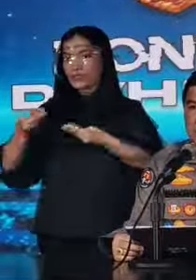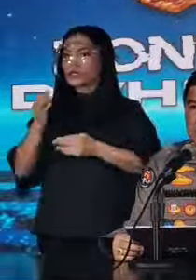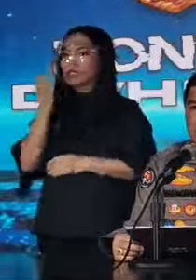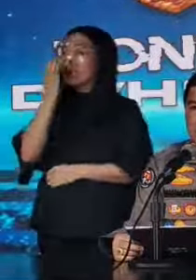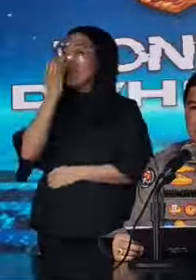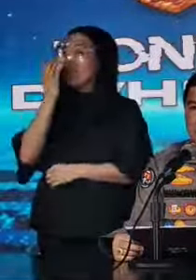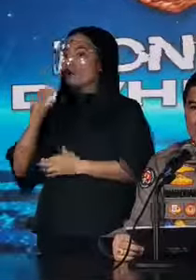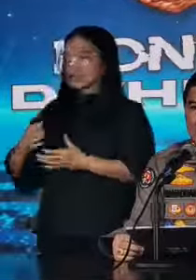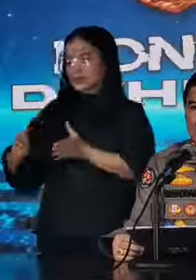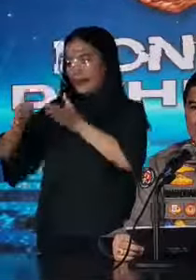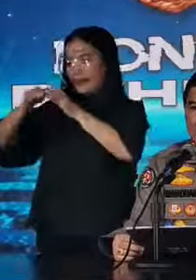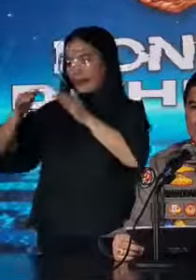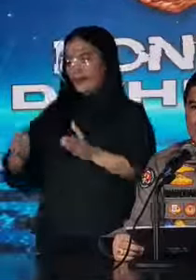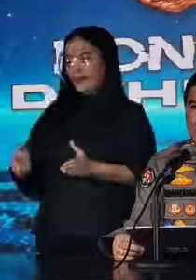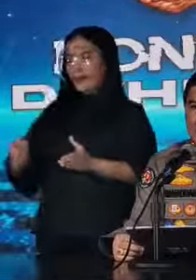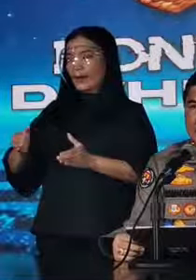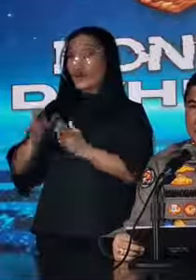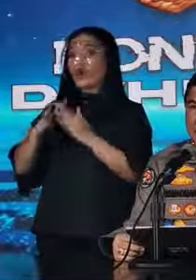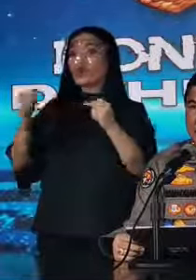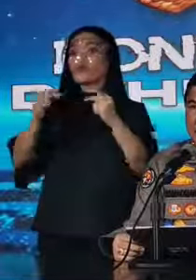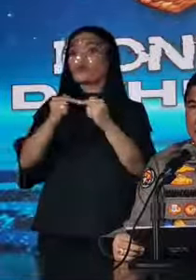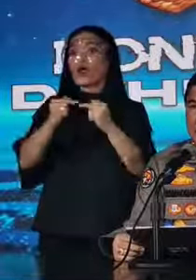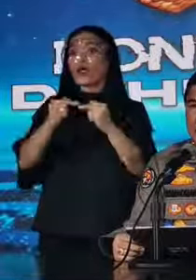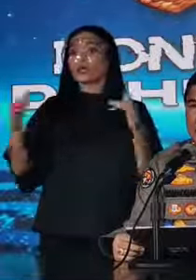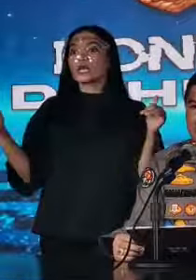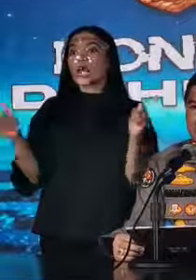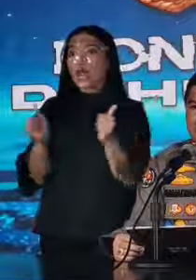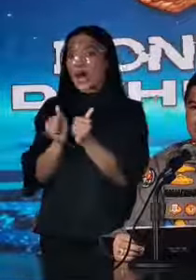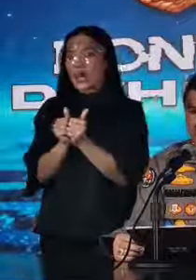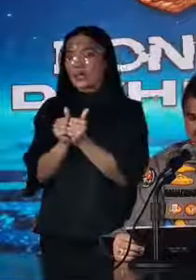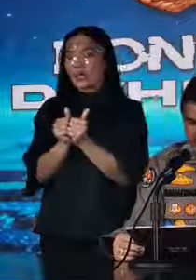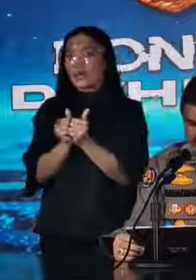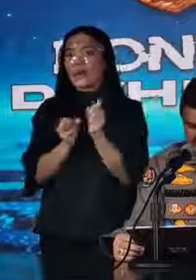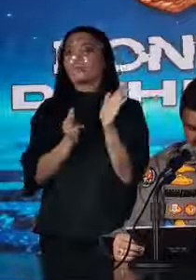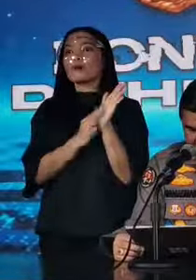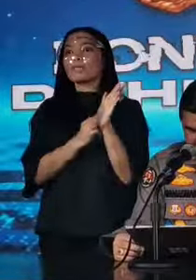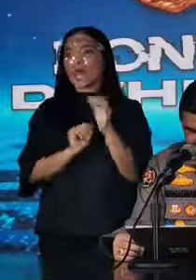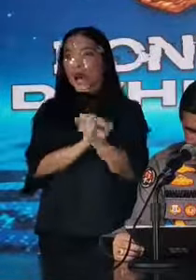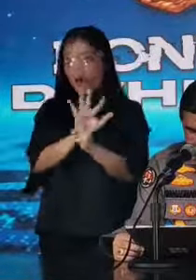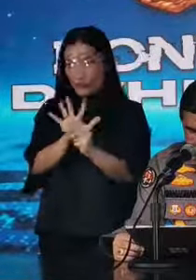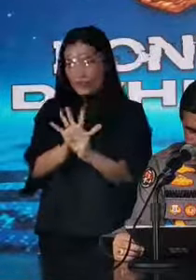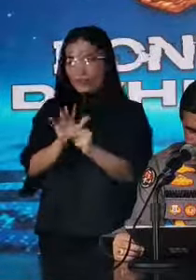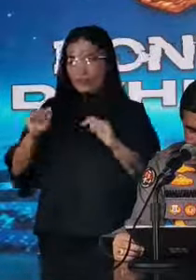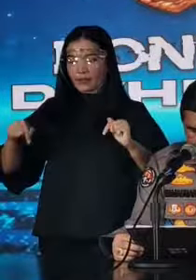oksigen yang ada kaitannya dengan penanganan COVID-19.